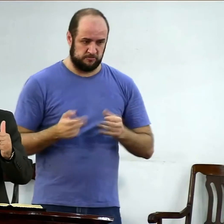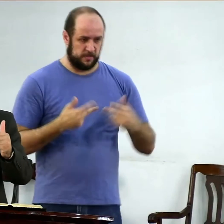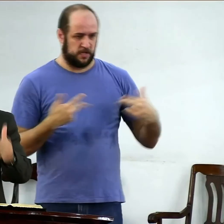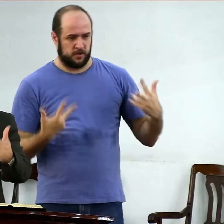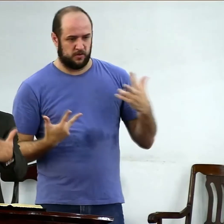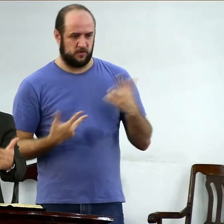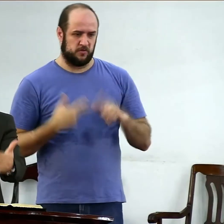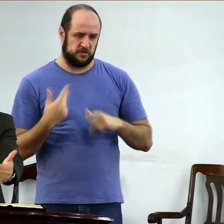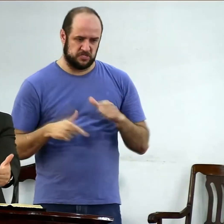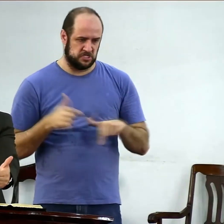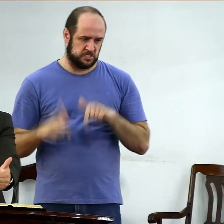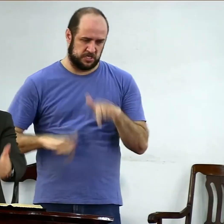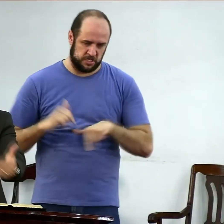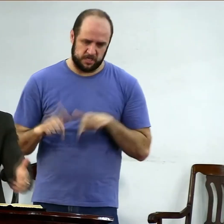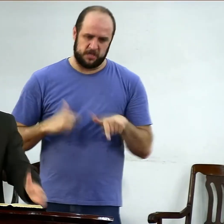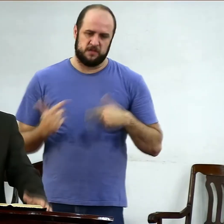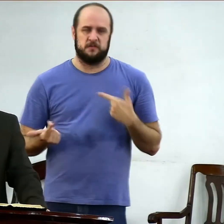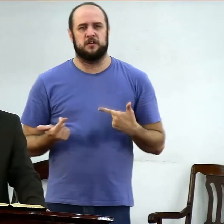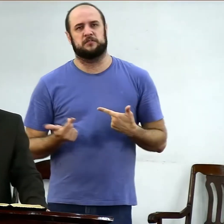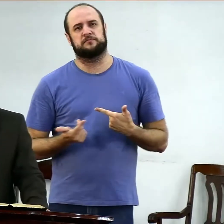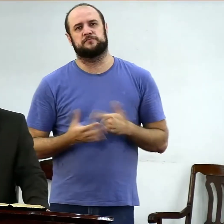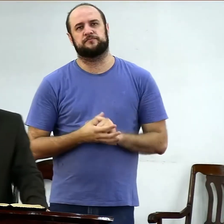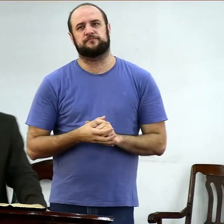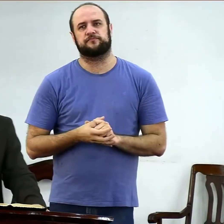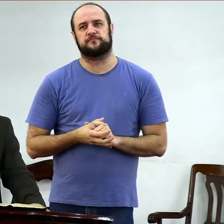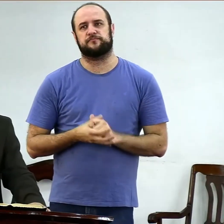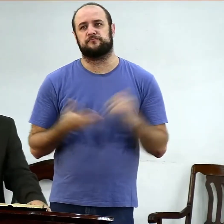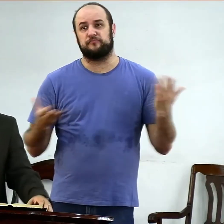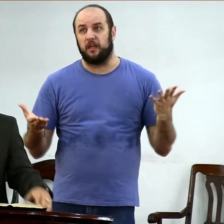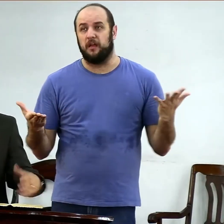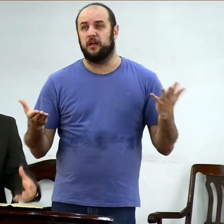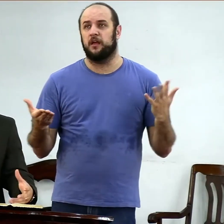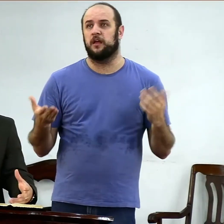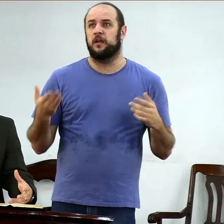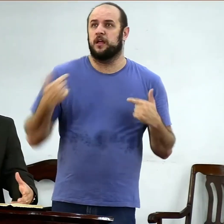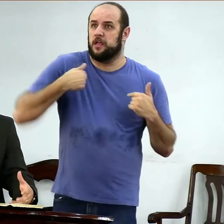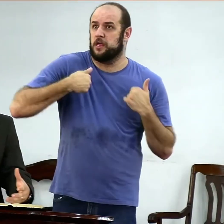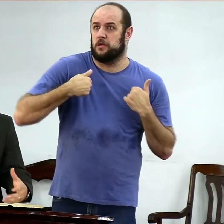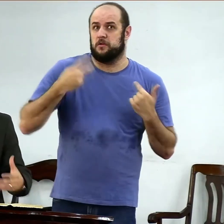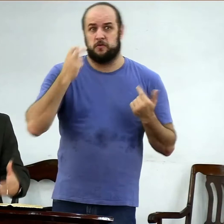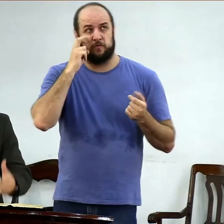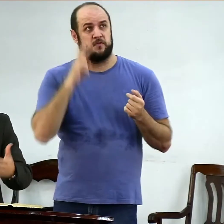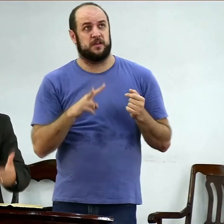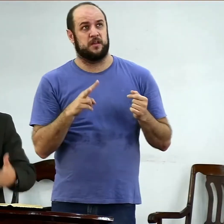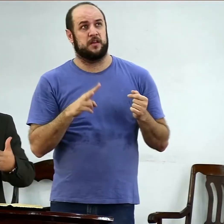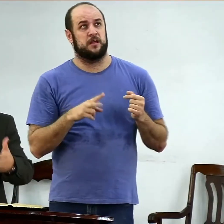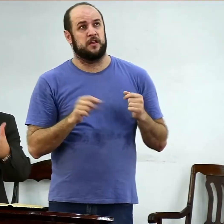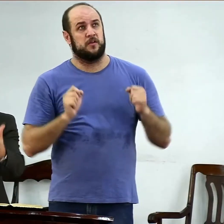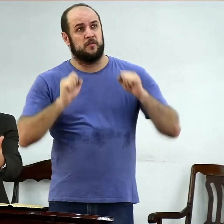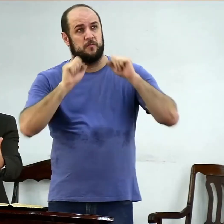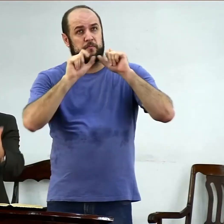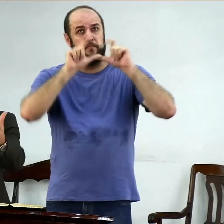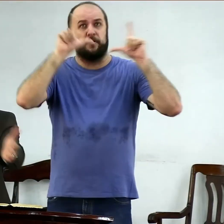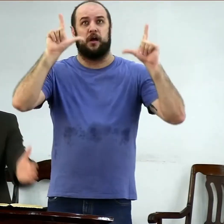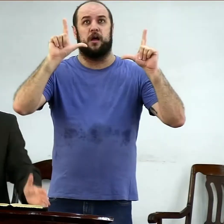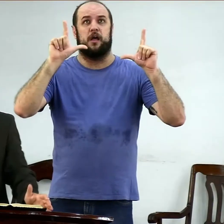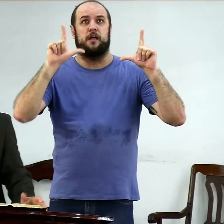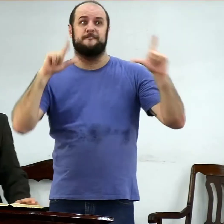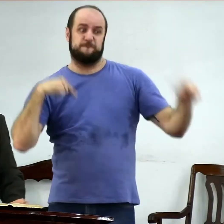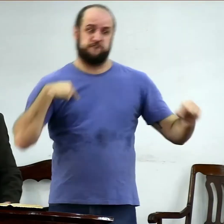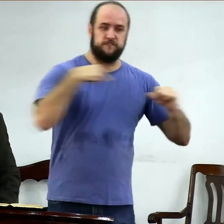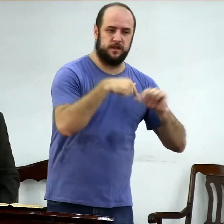coisas de lições da faculdade. E aí quando eu me vejo, eu só consigo acordar para ir